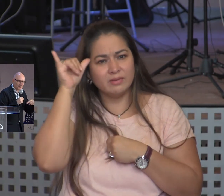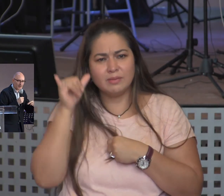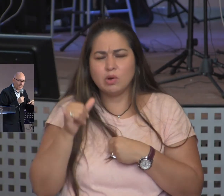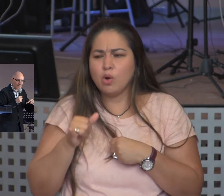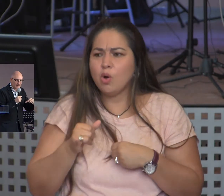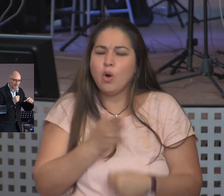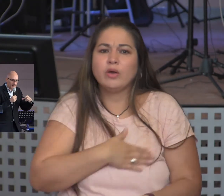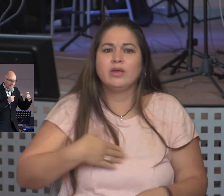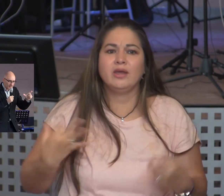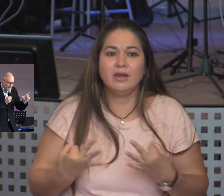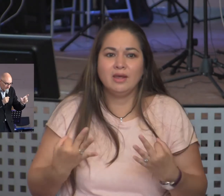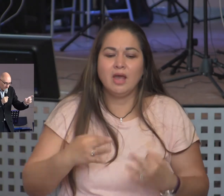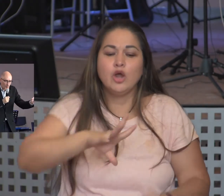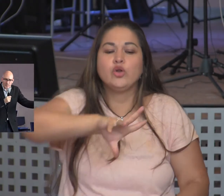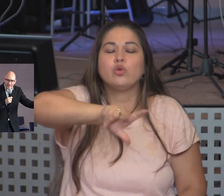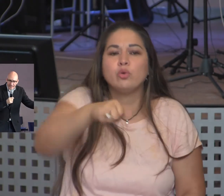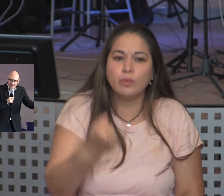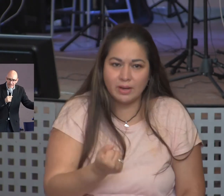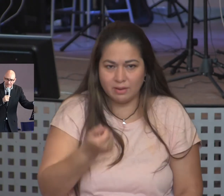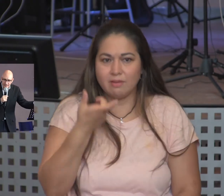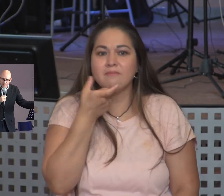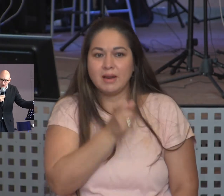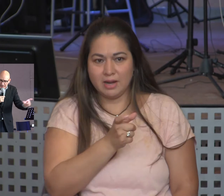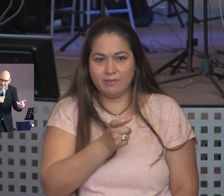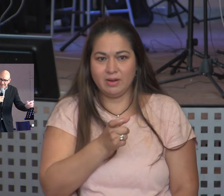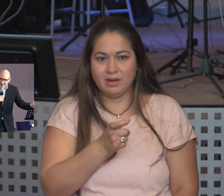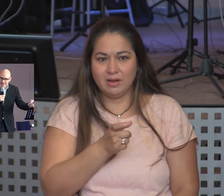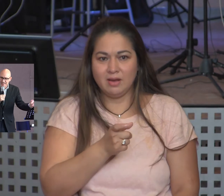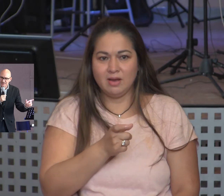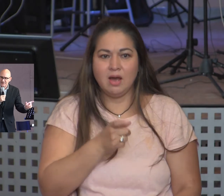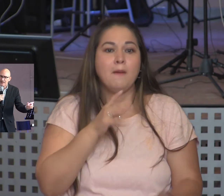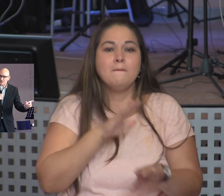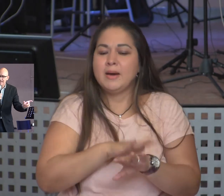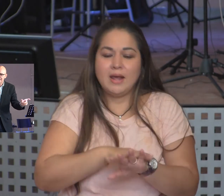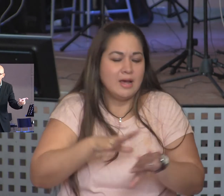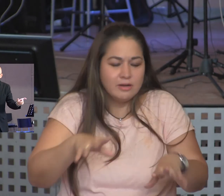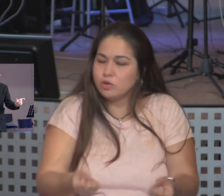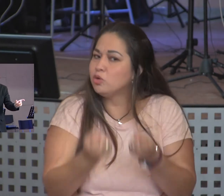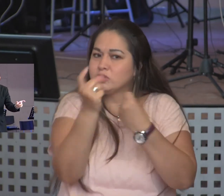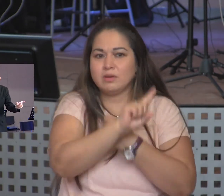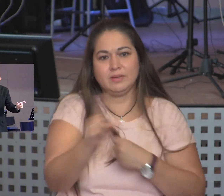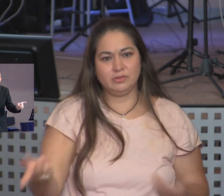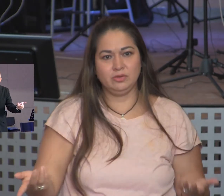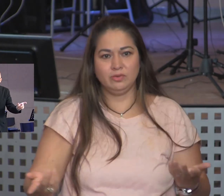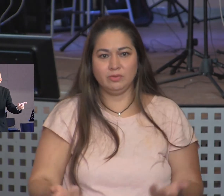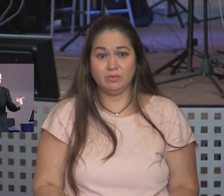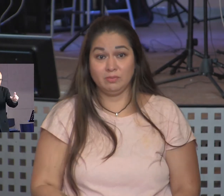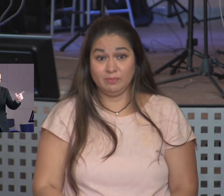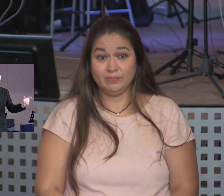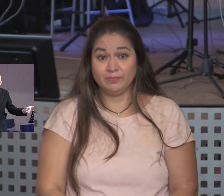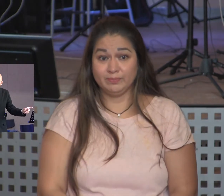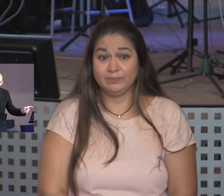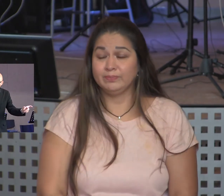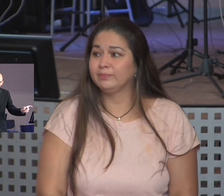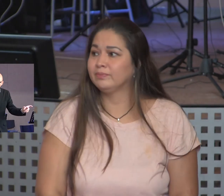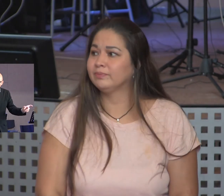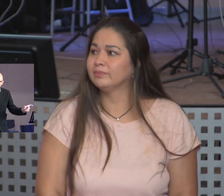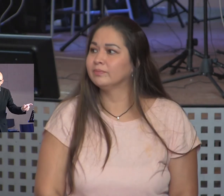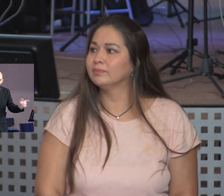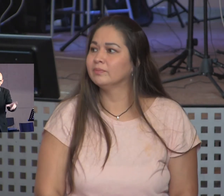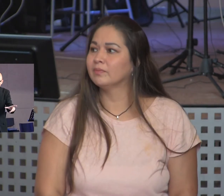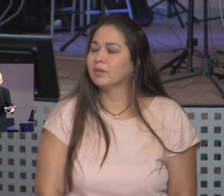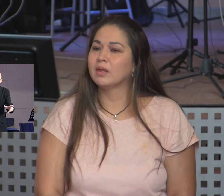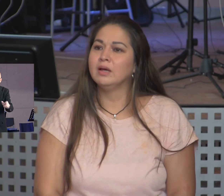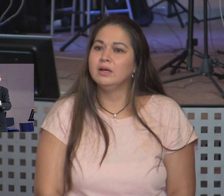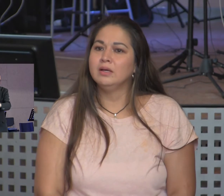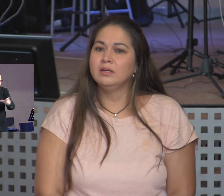viene para cumplir lo que el significado está diciendo. Y decimos, bueno, si me roba el diablo